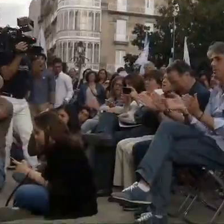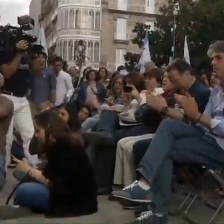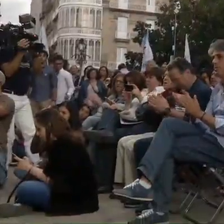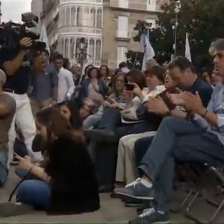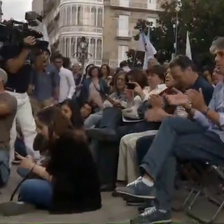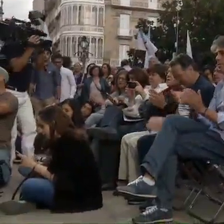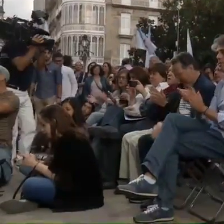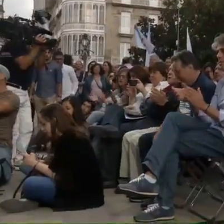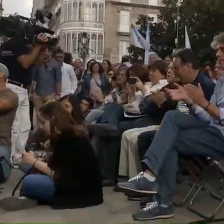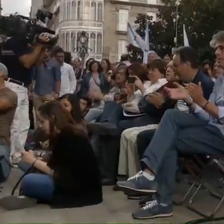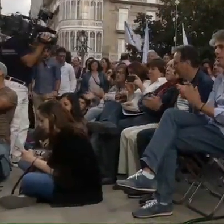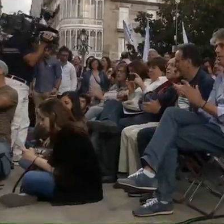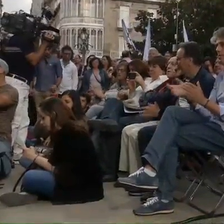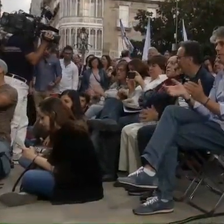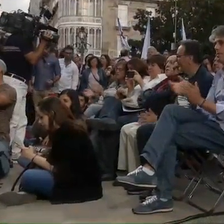de